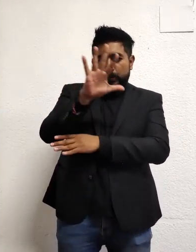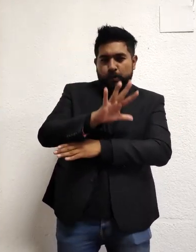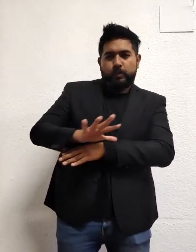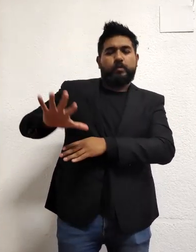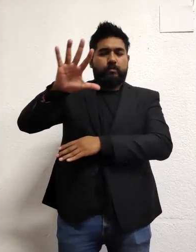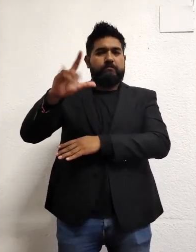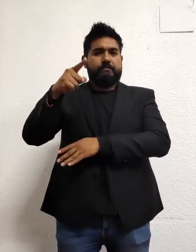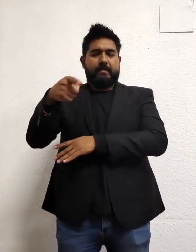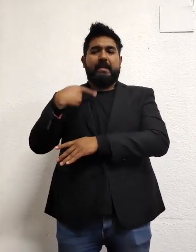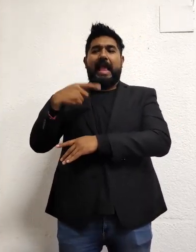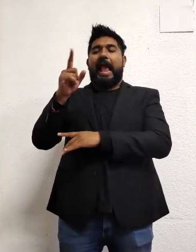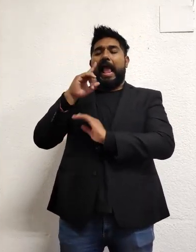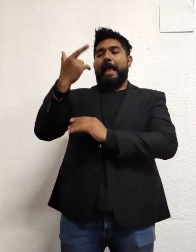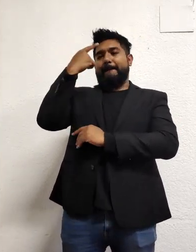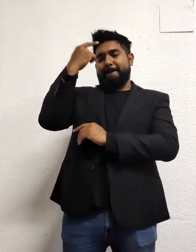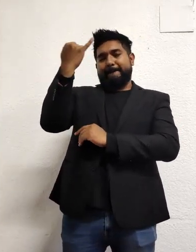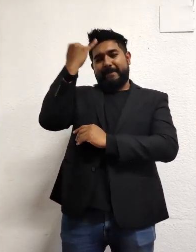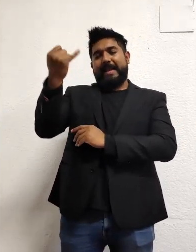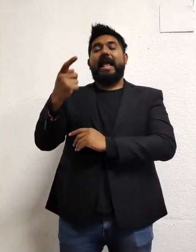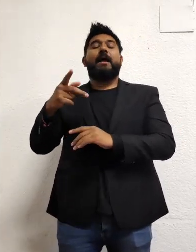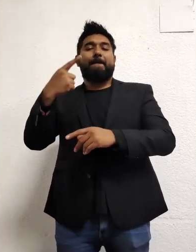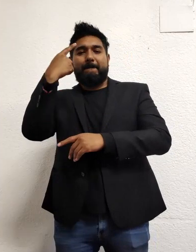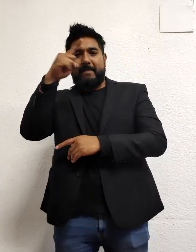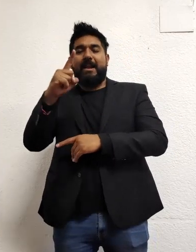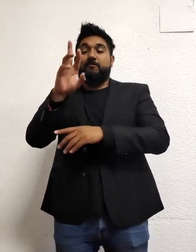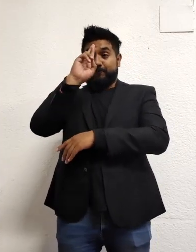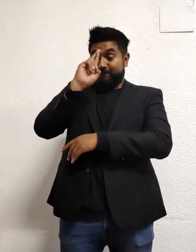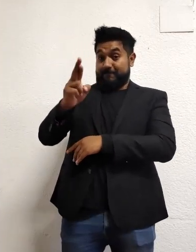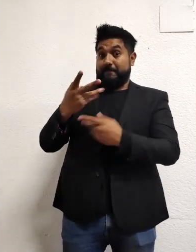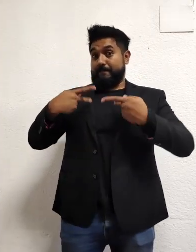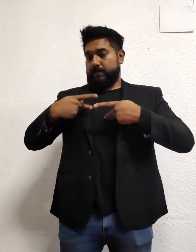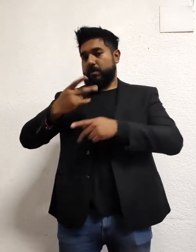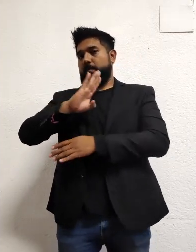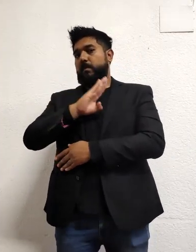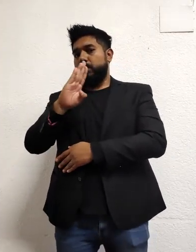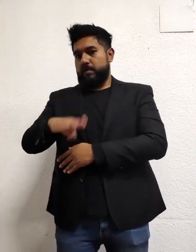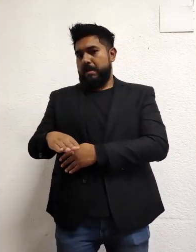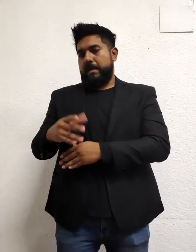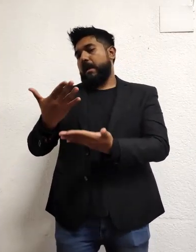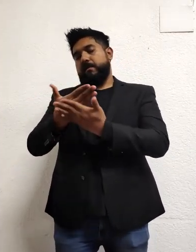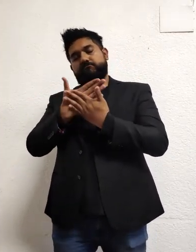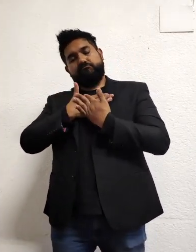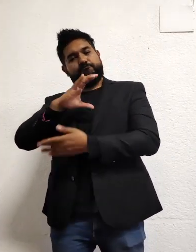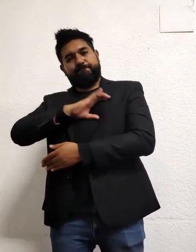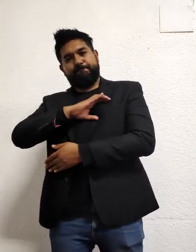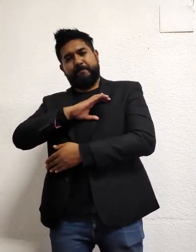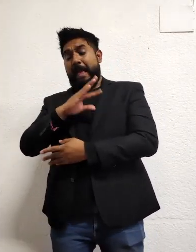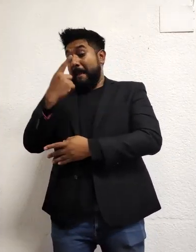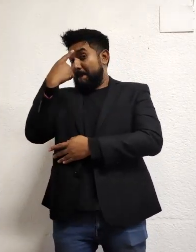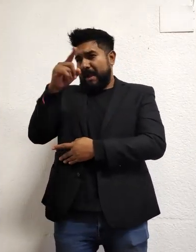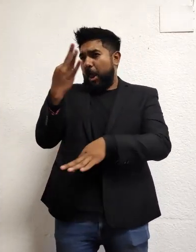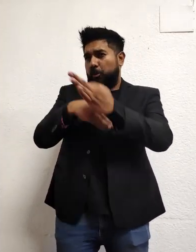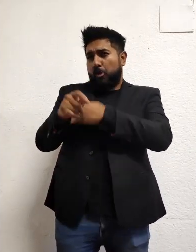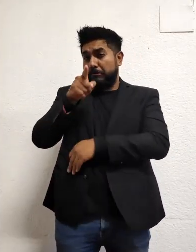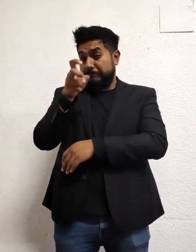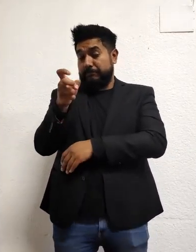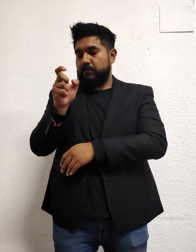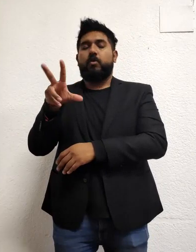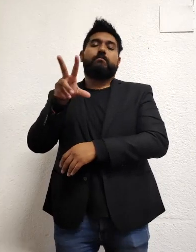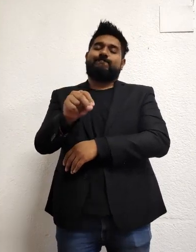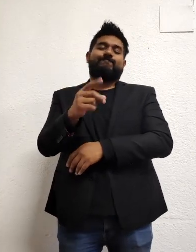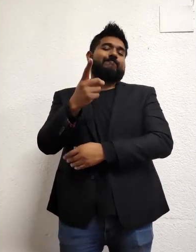una atmósfera especial dedicada al luto y a la pérdida del ser amado. No era para todos,